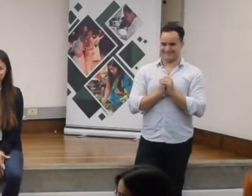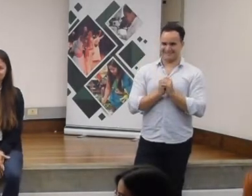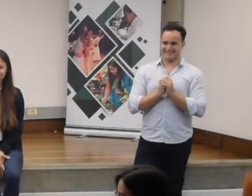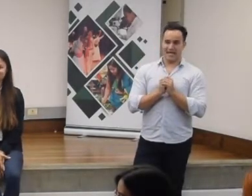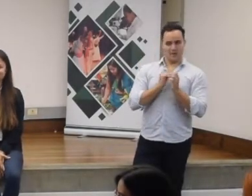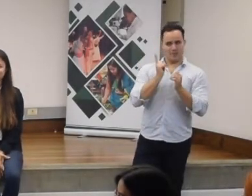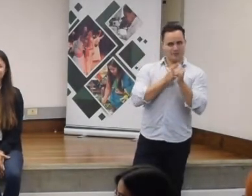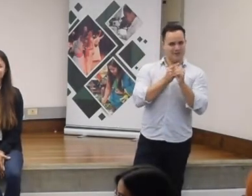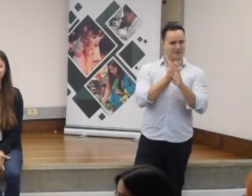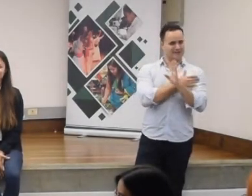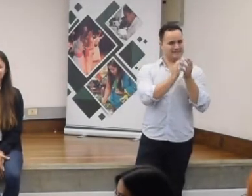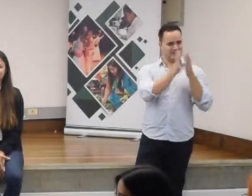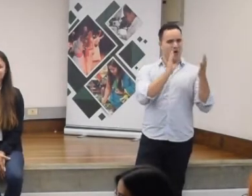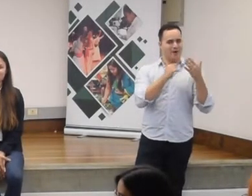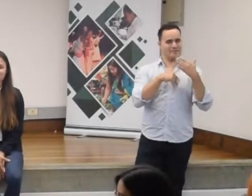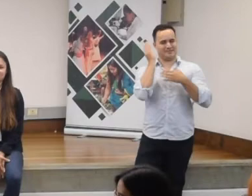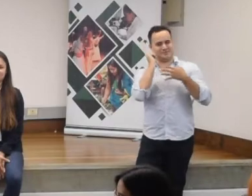1.